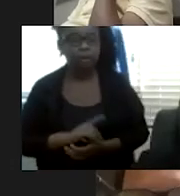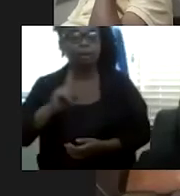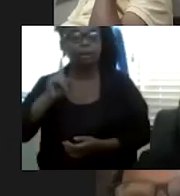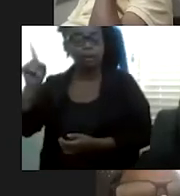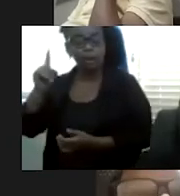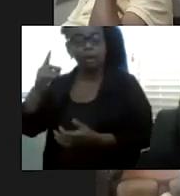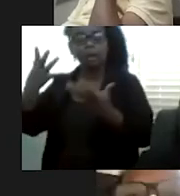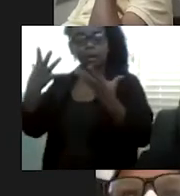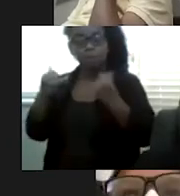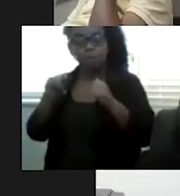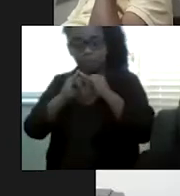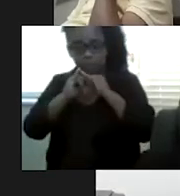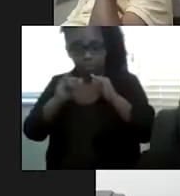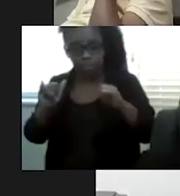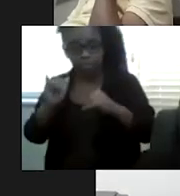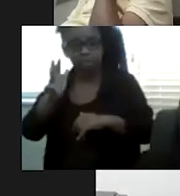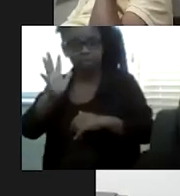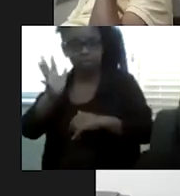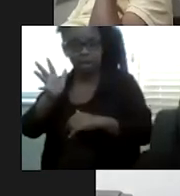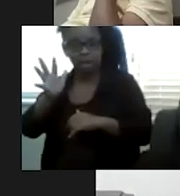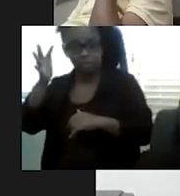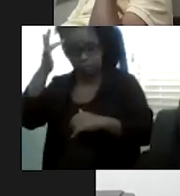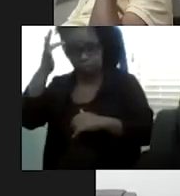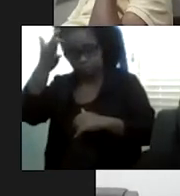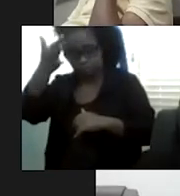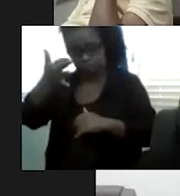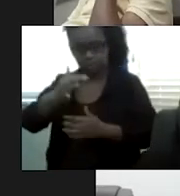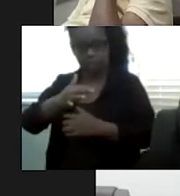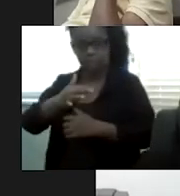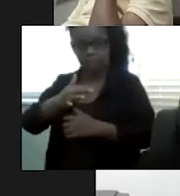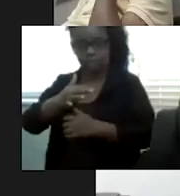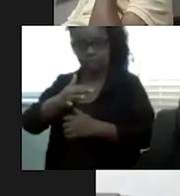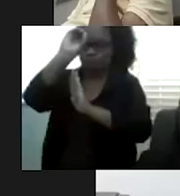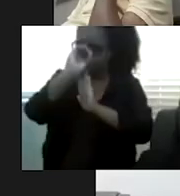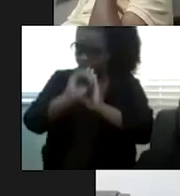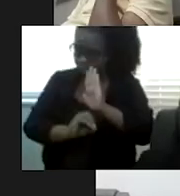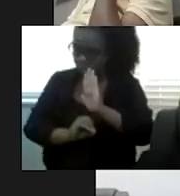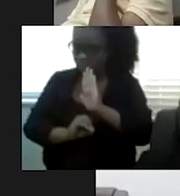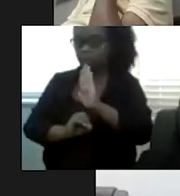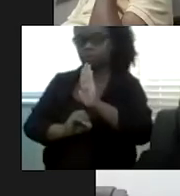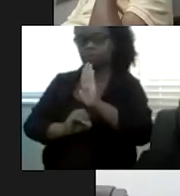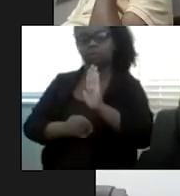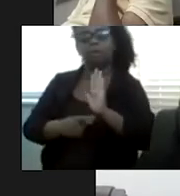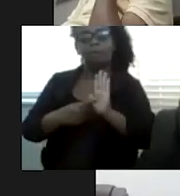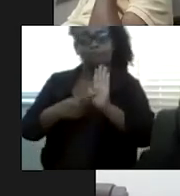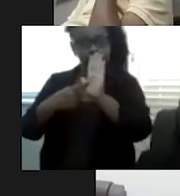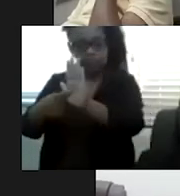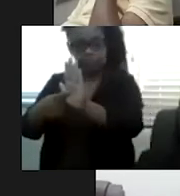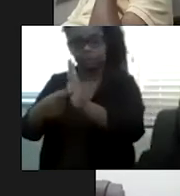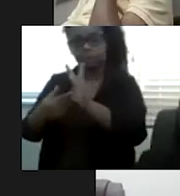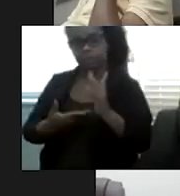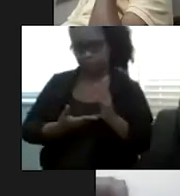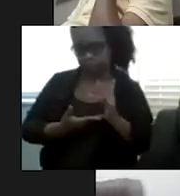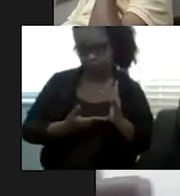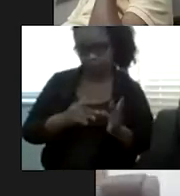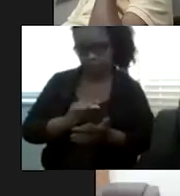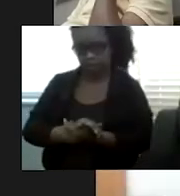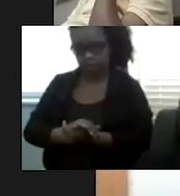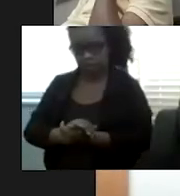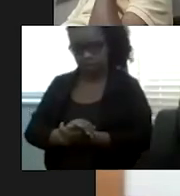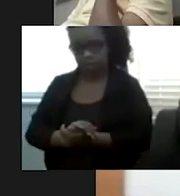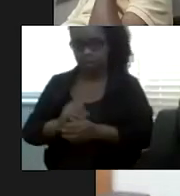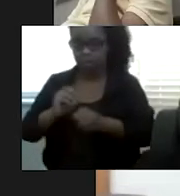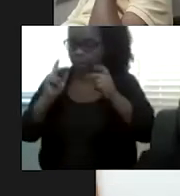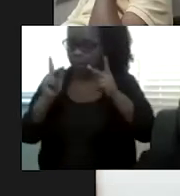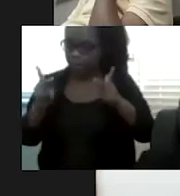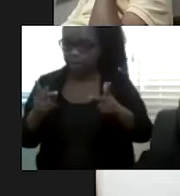breve estaremos com essa solução oficialmente aí falando em plenário. Ok? E nada mais a dizer,